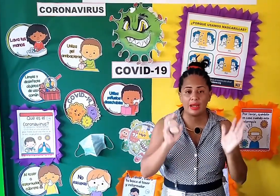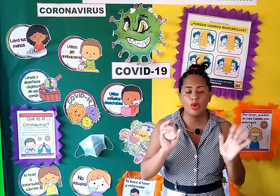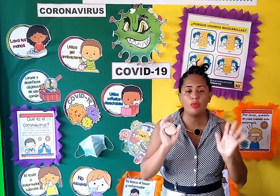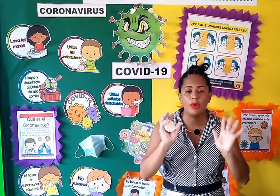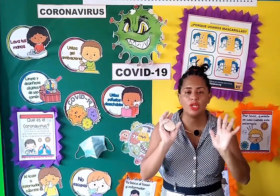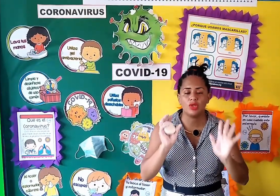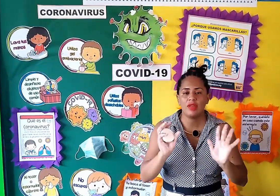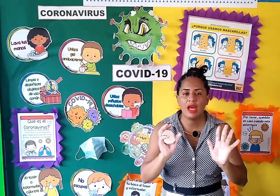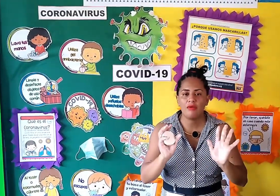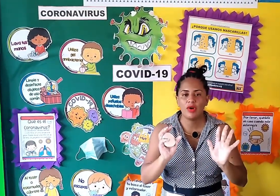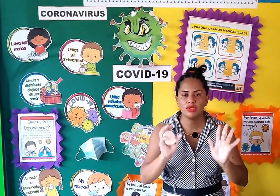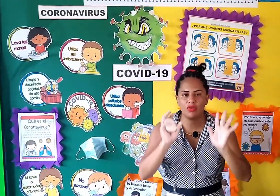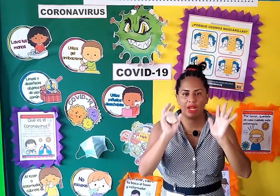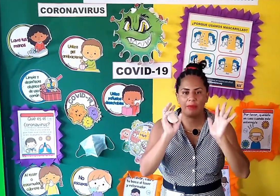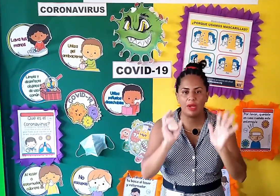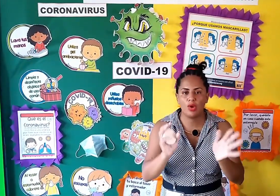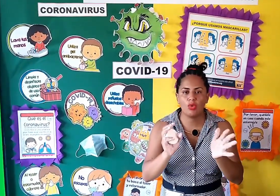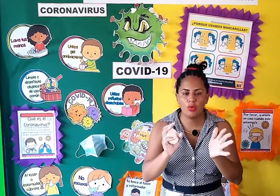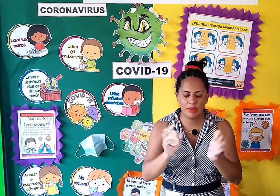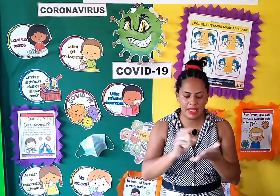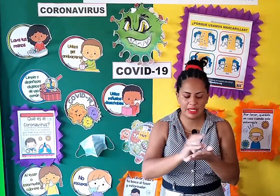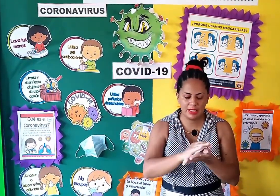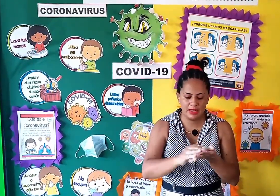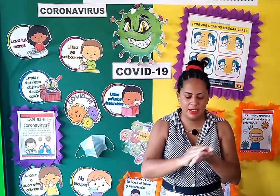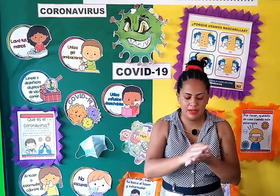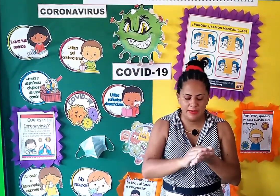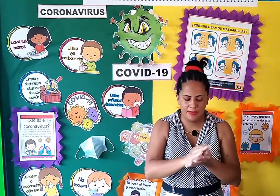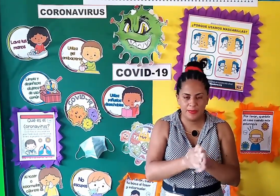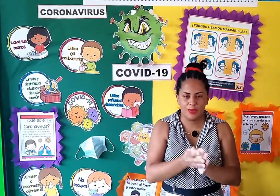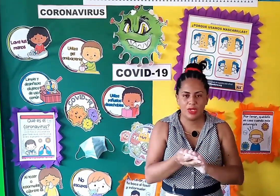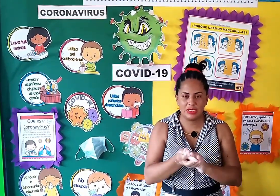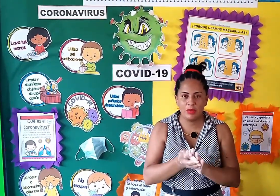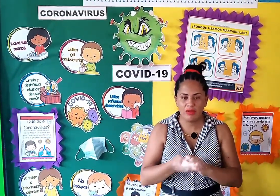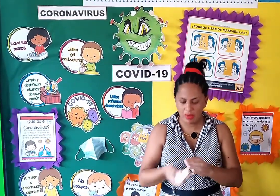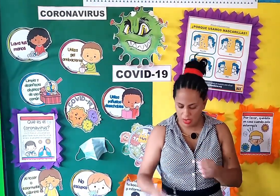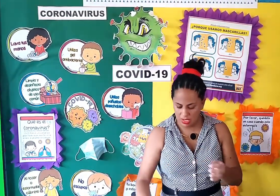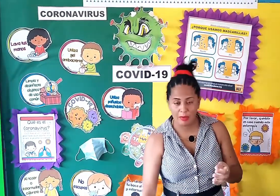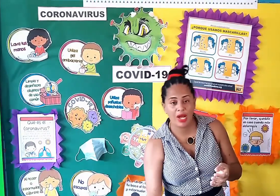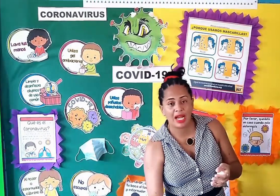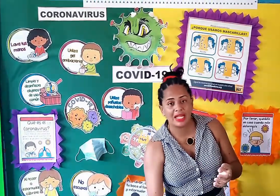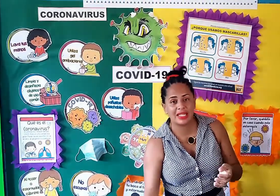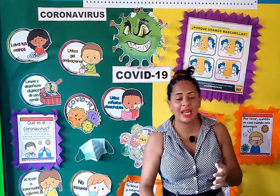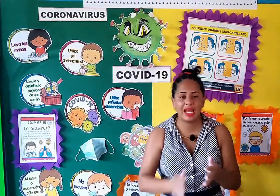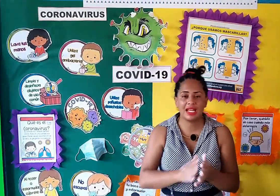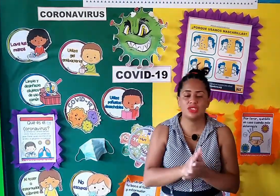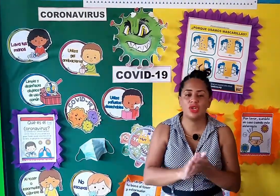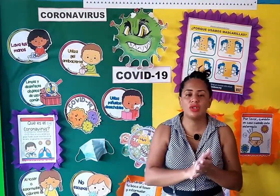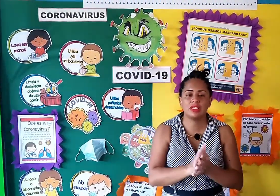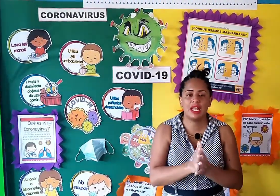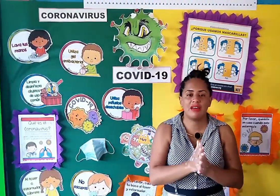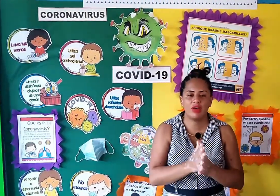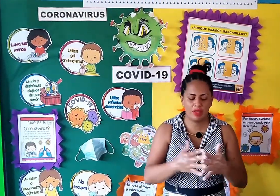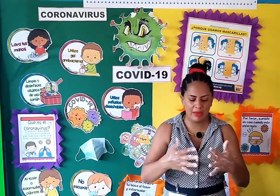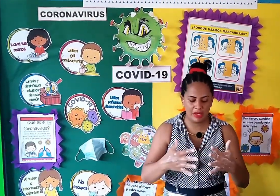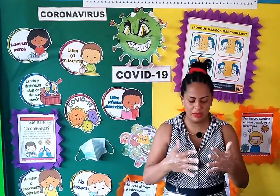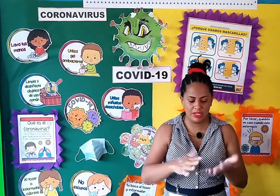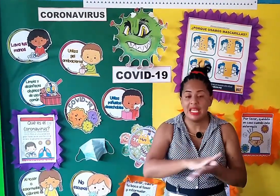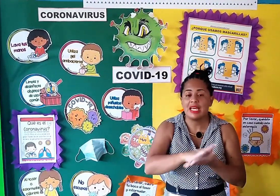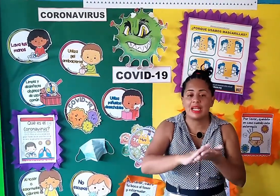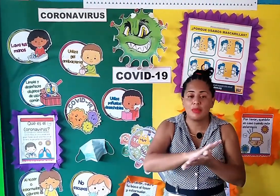Agarramos un poquito de jabón sobre las manos húmedas, nos echamos jabón y vamos a cantar la canción del lavado de manos.